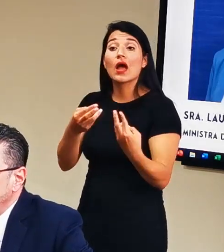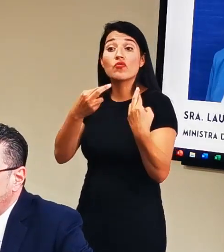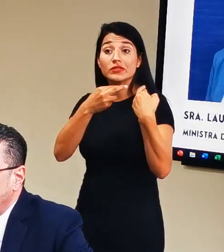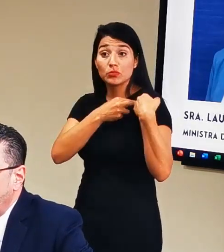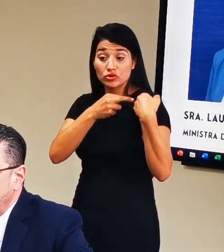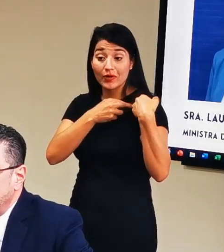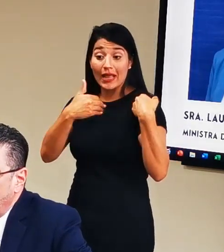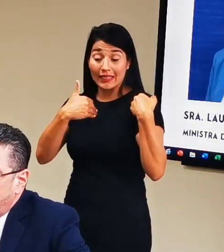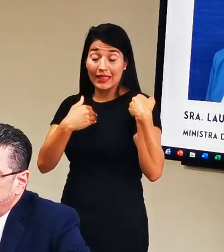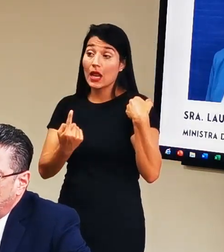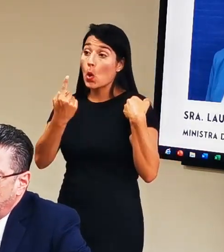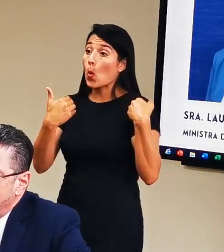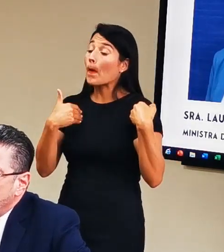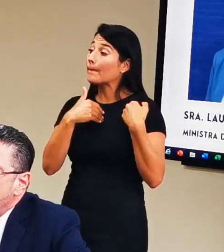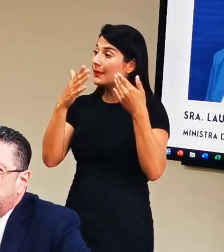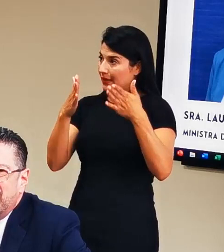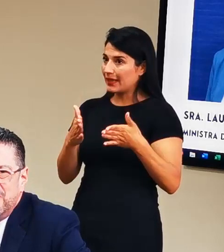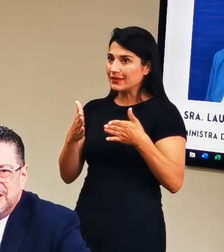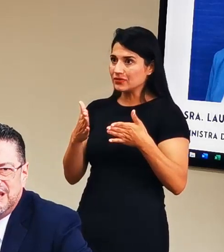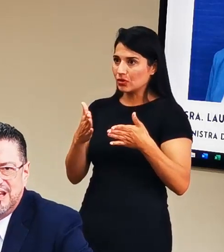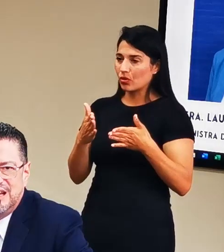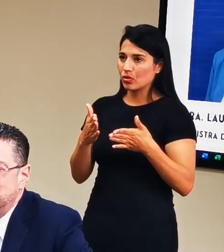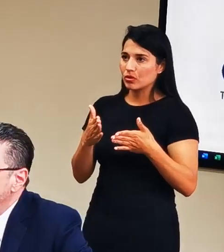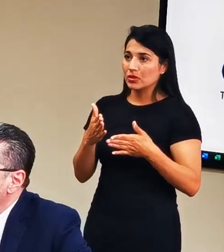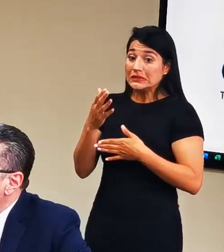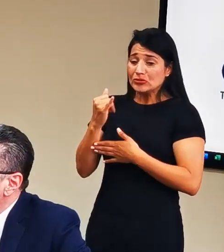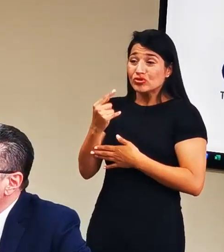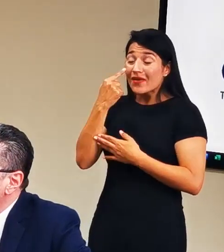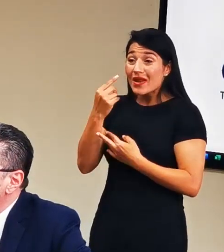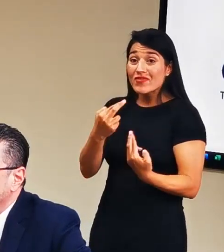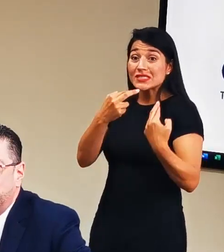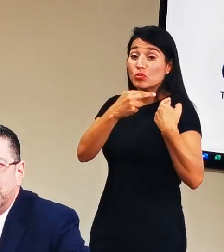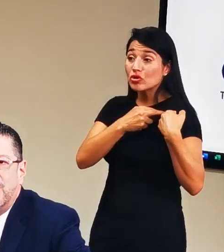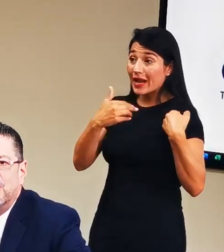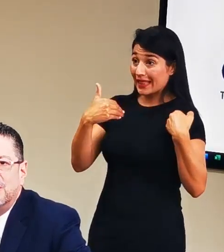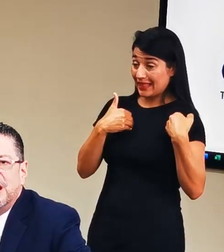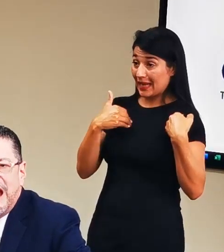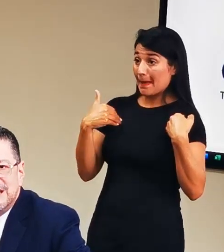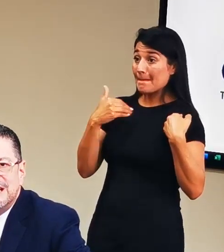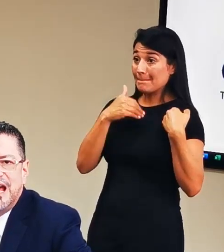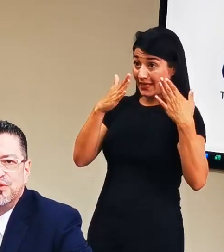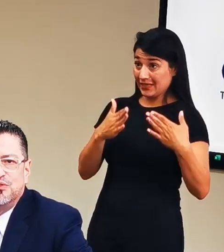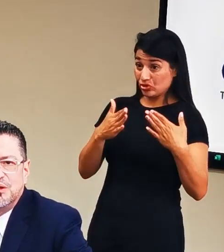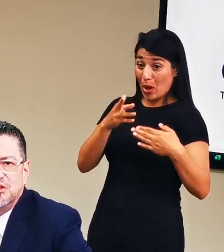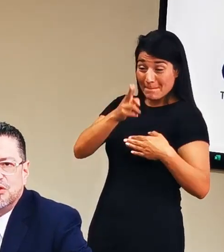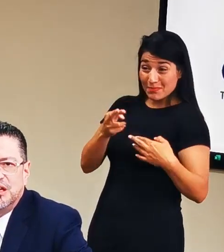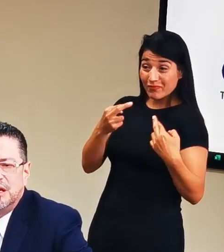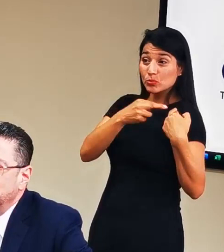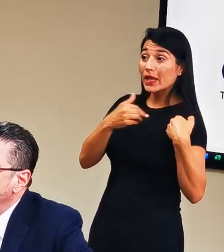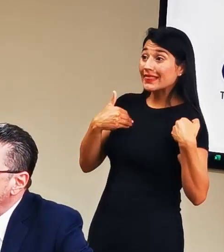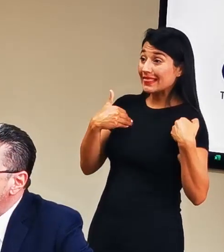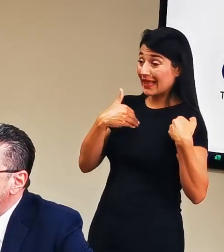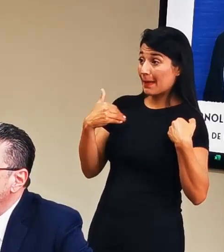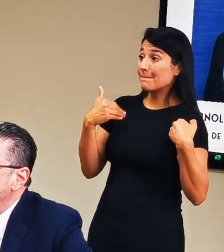un ministro a alguien, o las responsabilidades comparables siquiera, a alguien en el sector privado, ese salario que usted